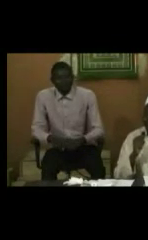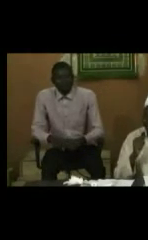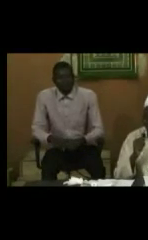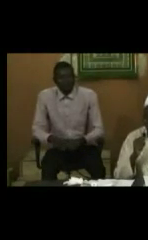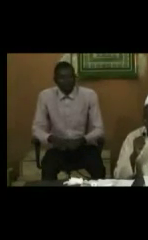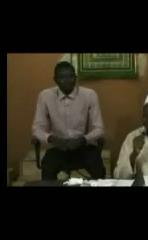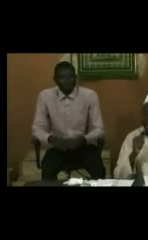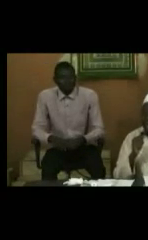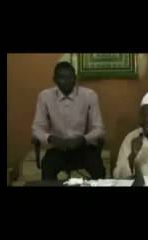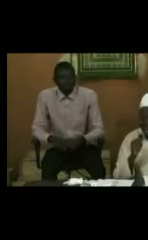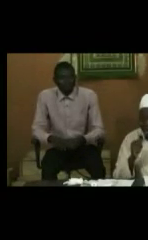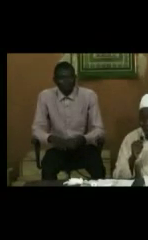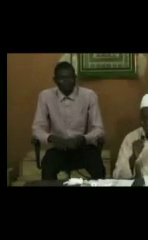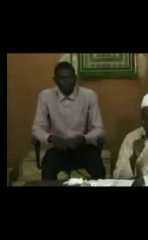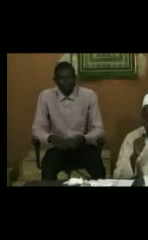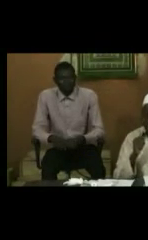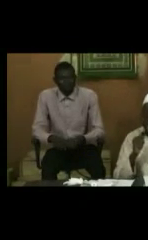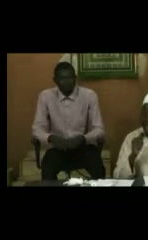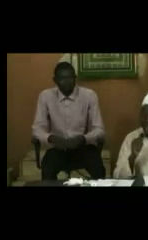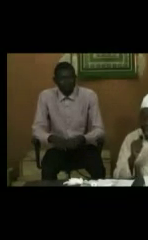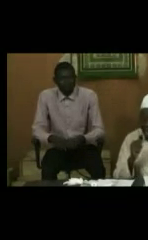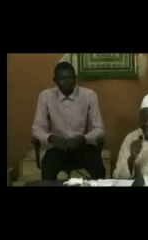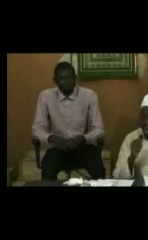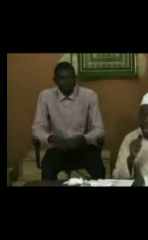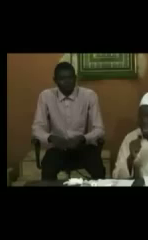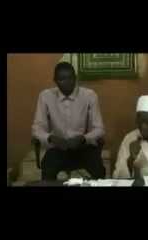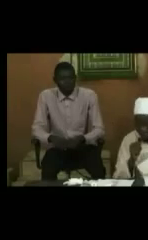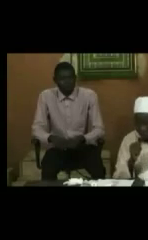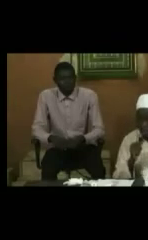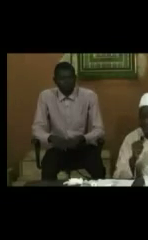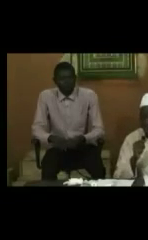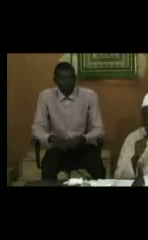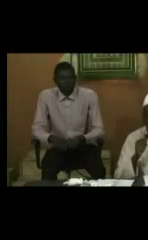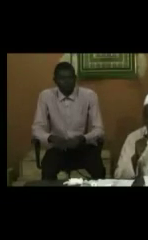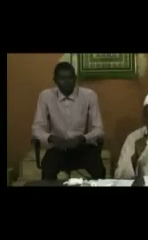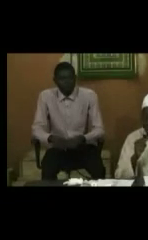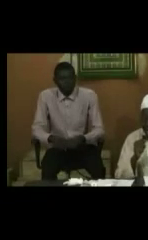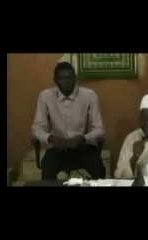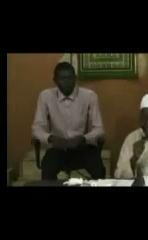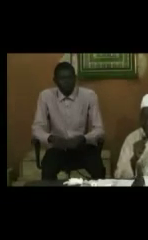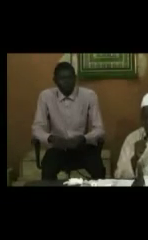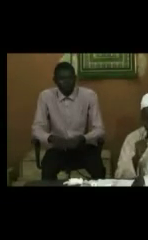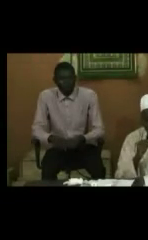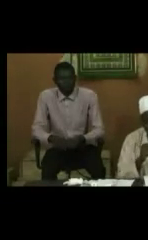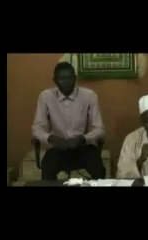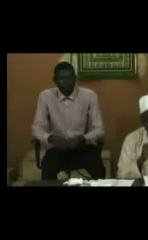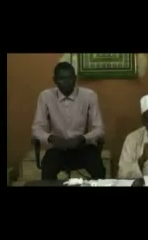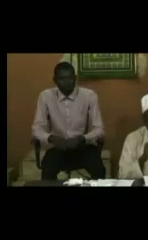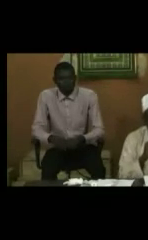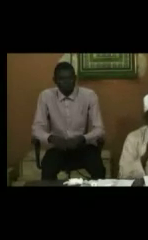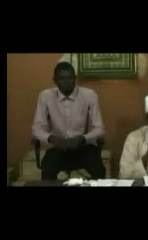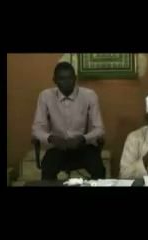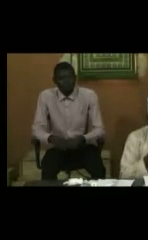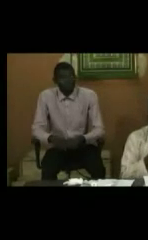tata okunbete tata okunbete ẹja ẹtọ ni turu waayi lo fi mọ wipe